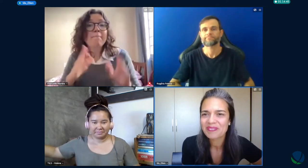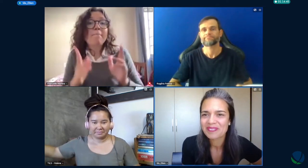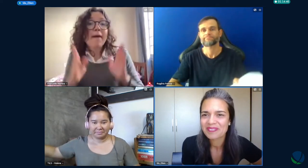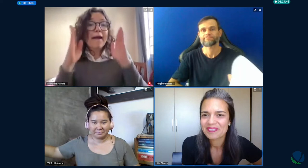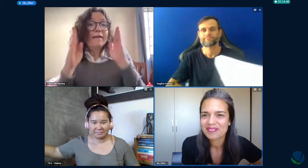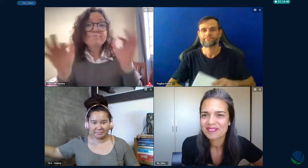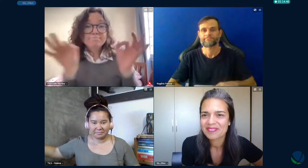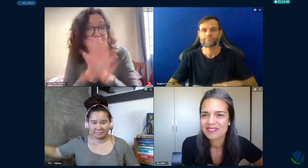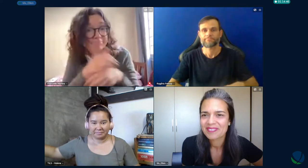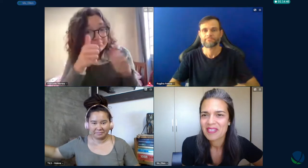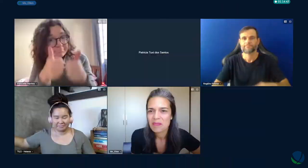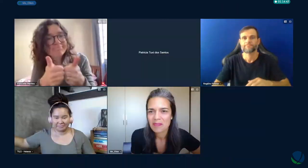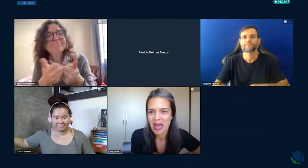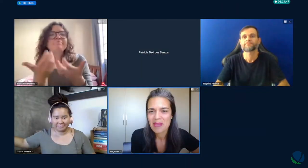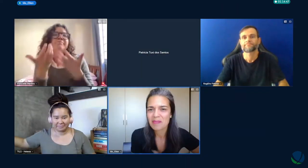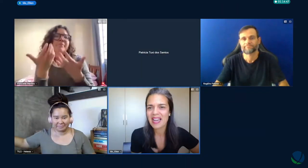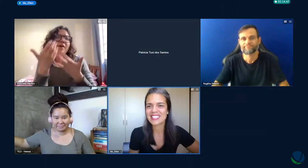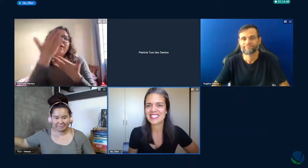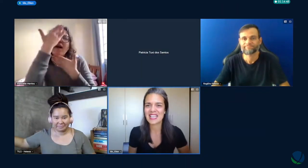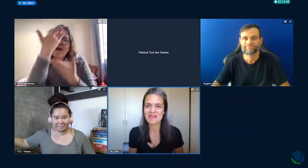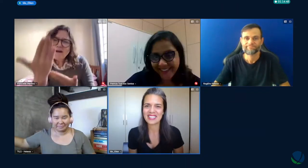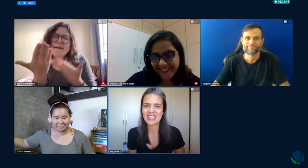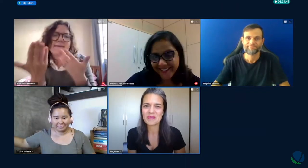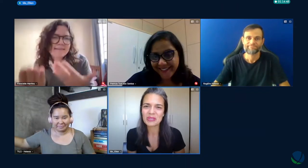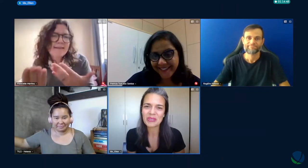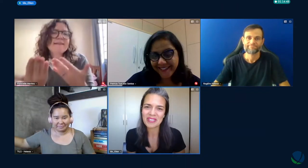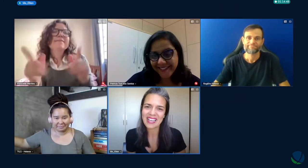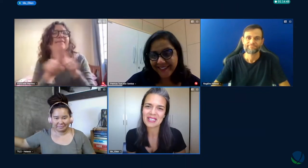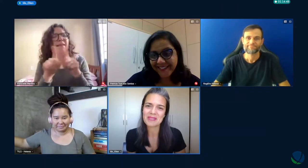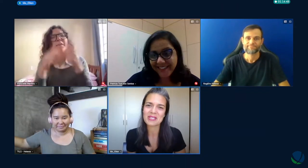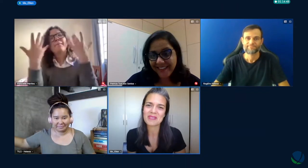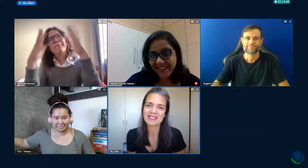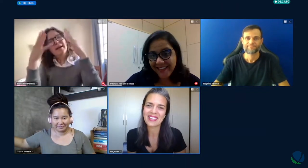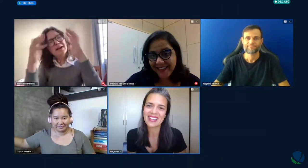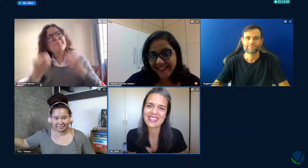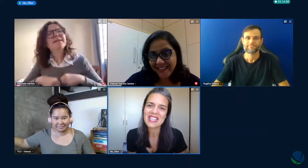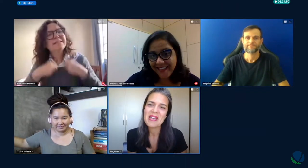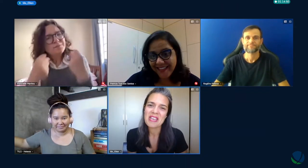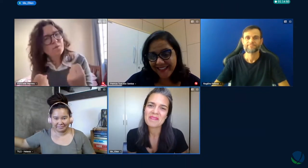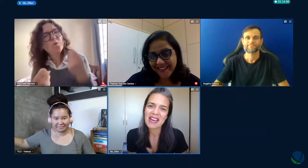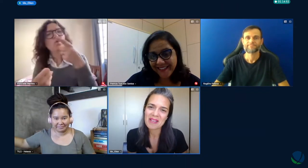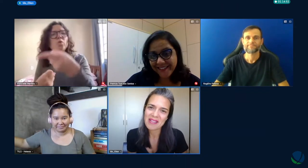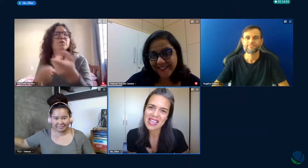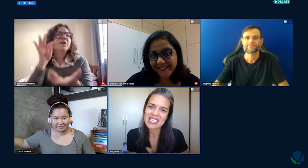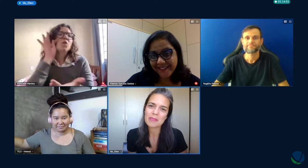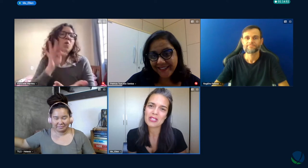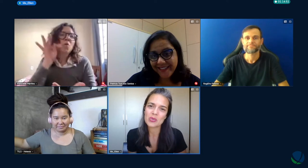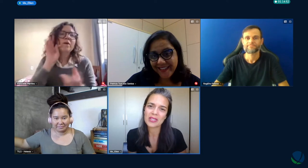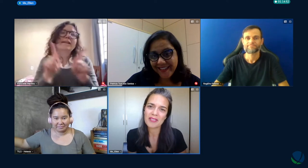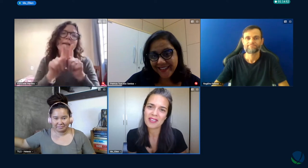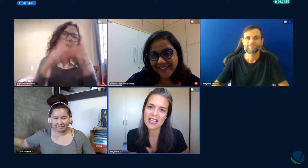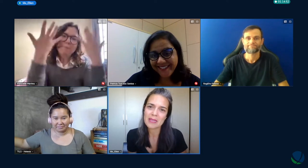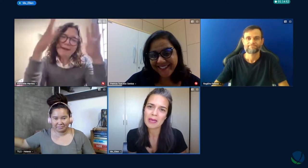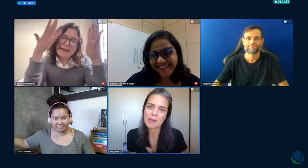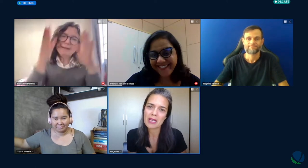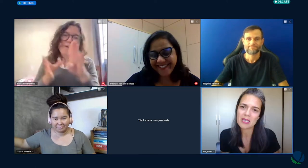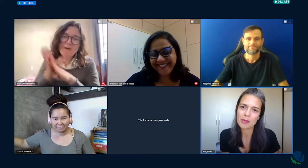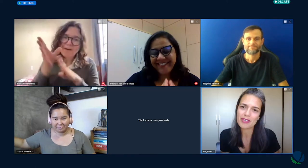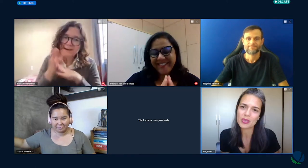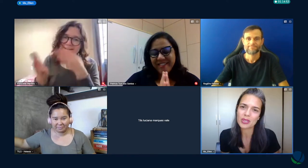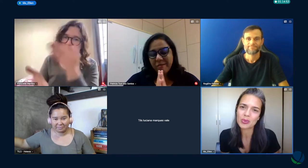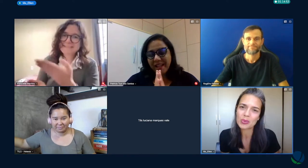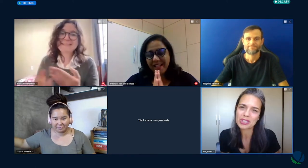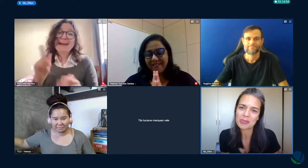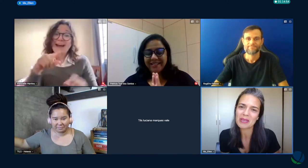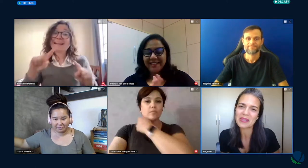mesmo. A minha parte termina aqui. Muito obrigada mais uma vez. E parabéns pela sua defesa. Parabéns